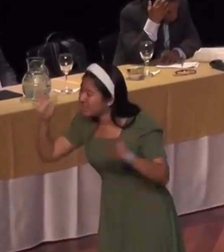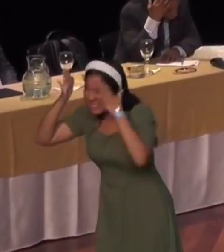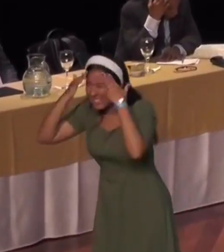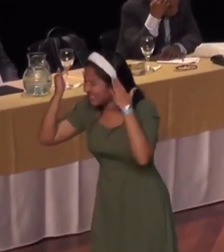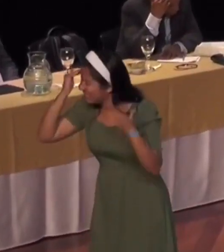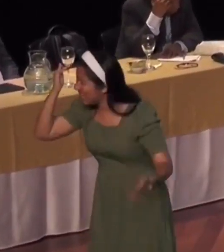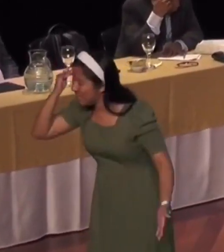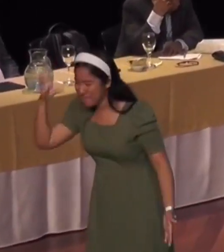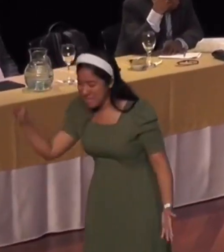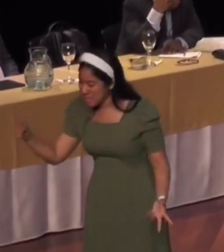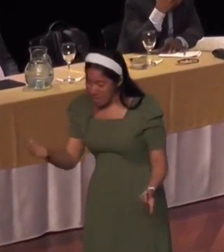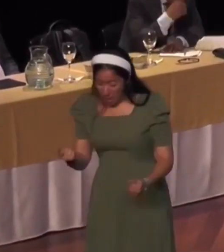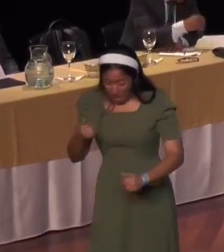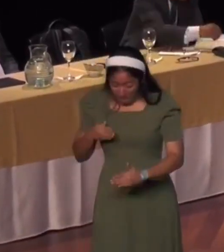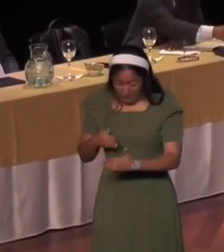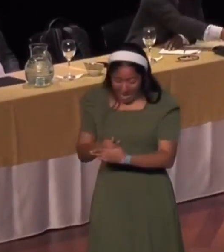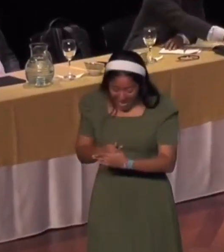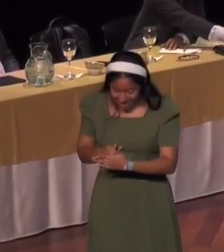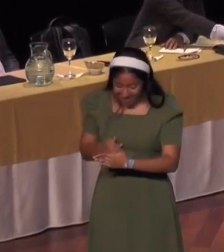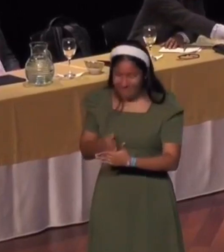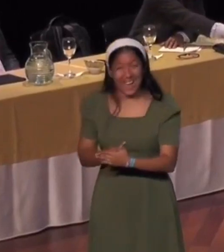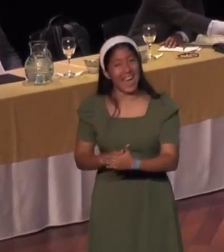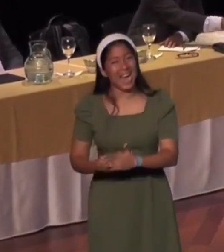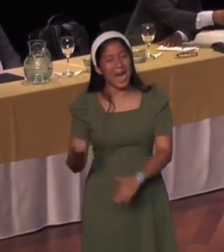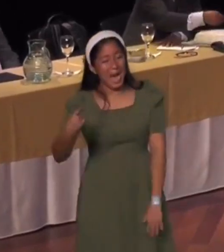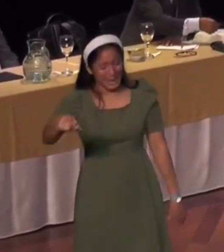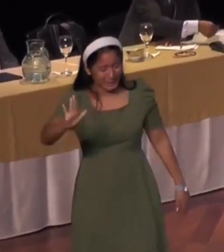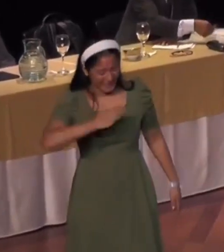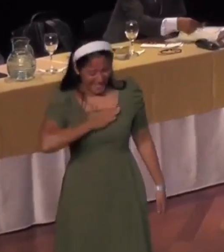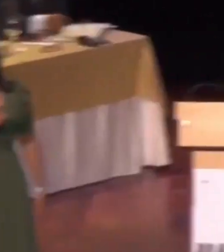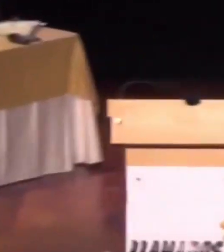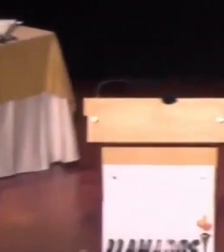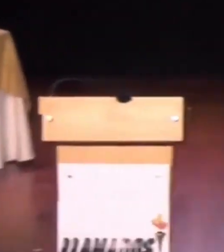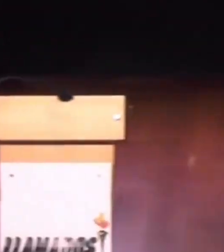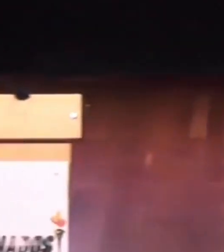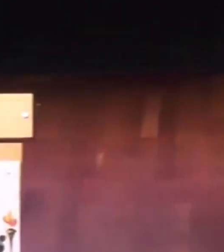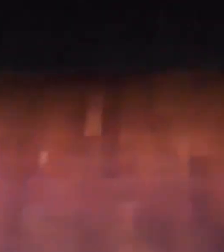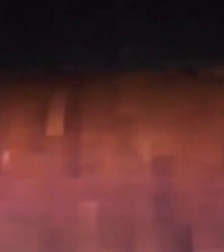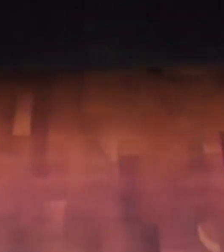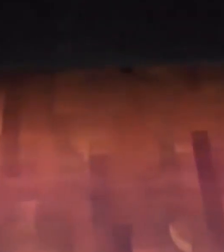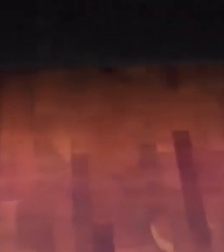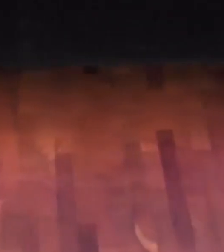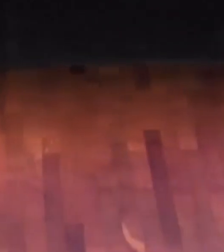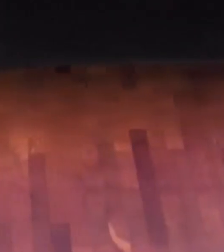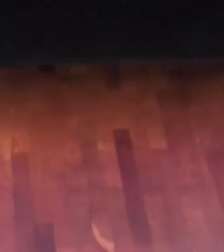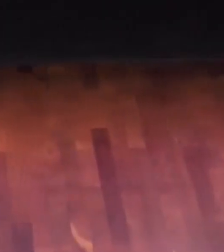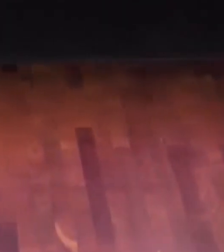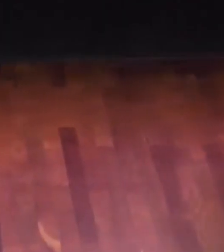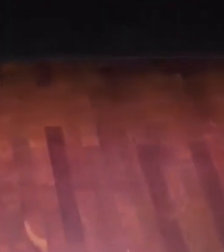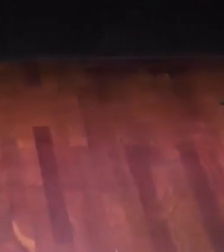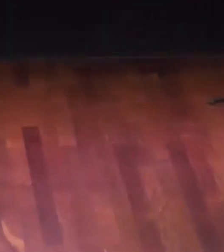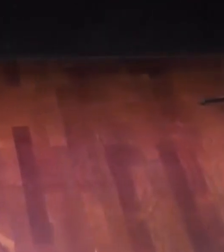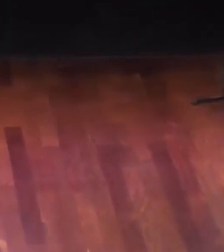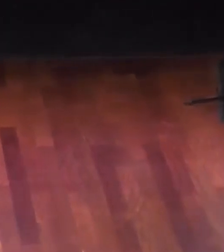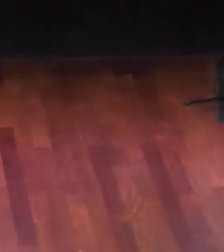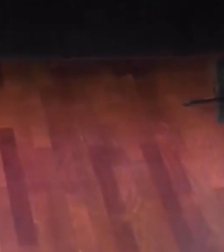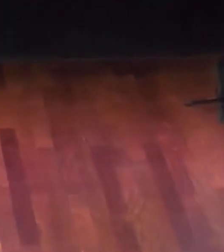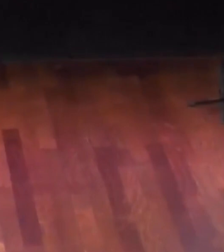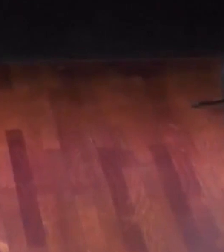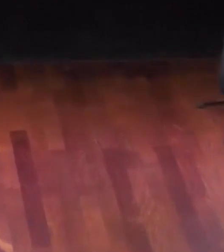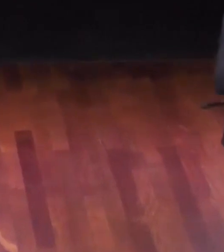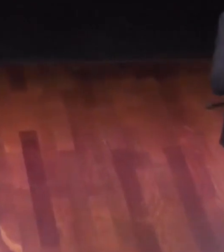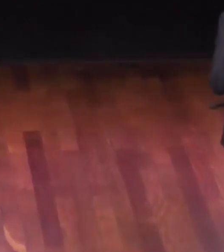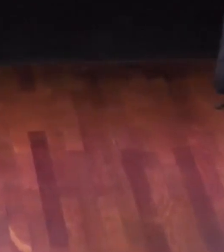no puedes. Pero yo escucho a la voz del cielo diciendo, hey, eso sí sirve, eso es materia, milagros.